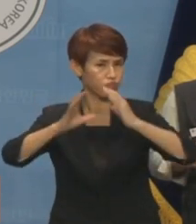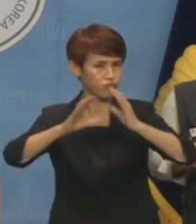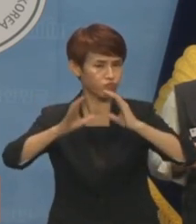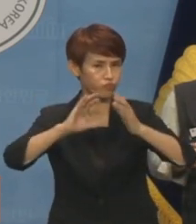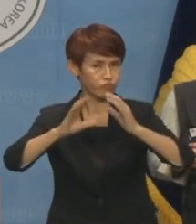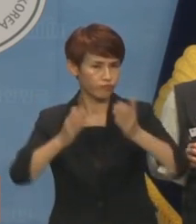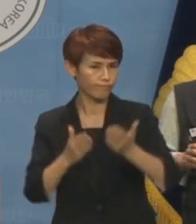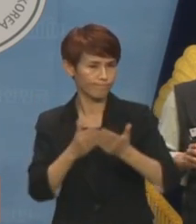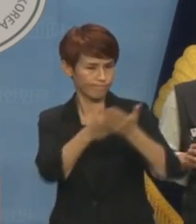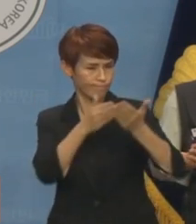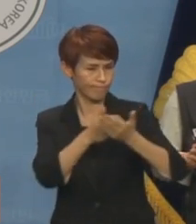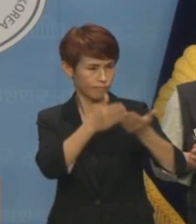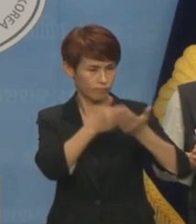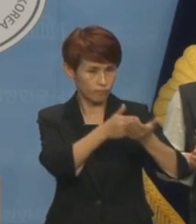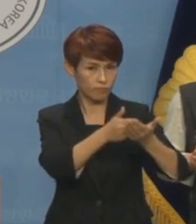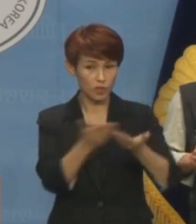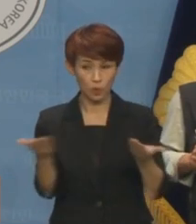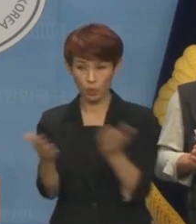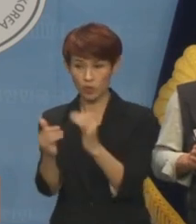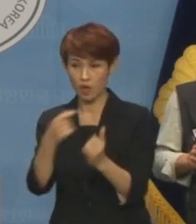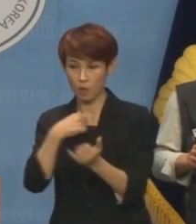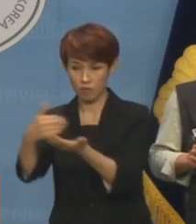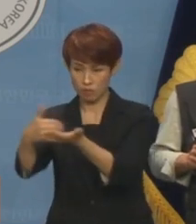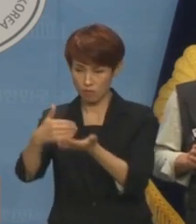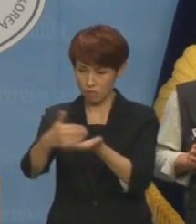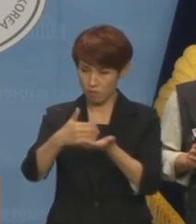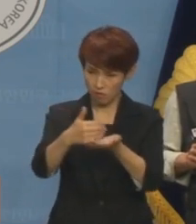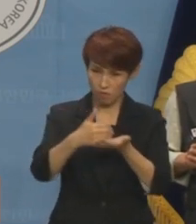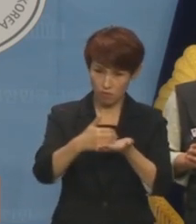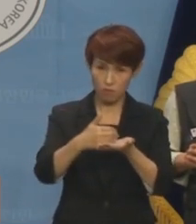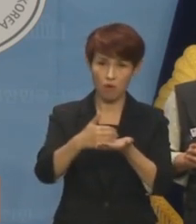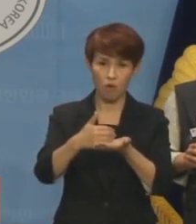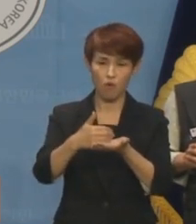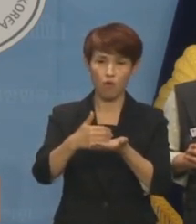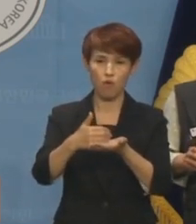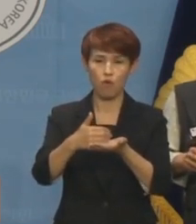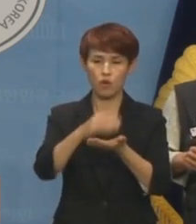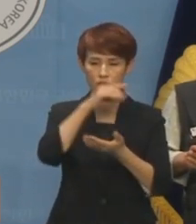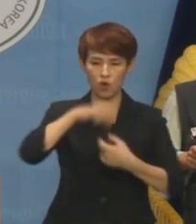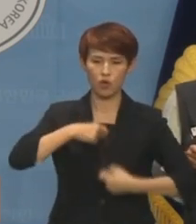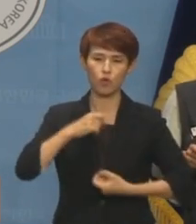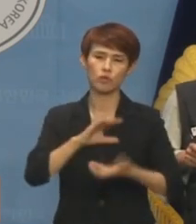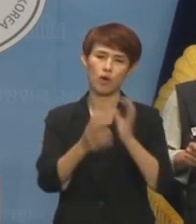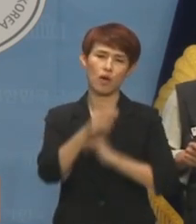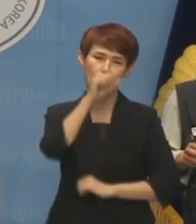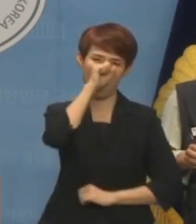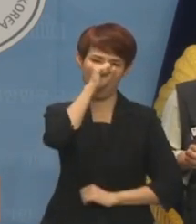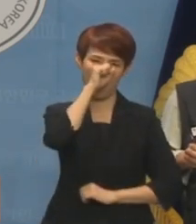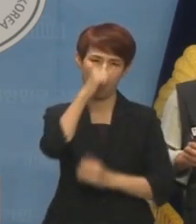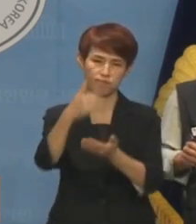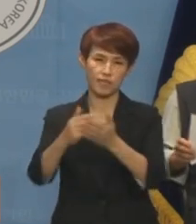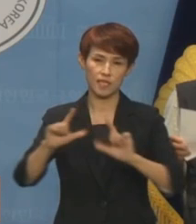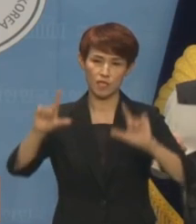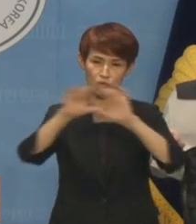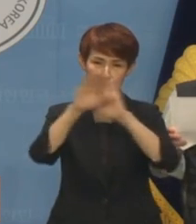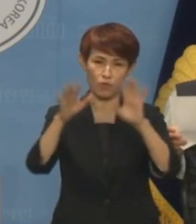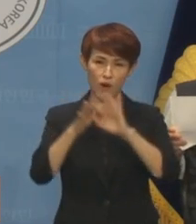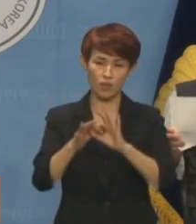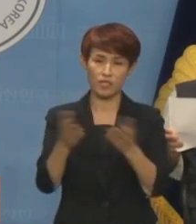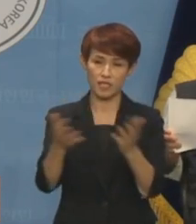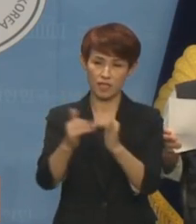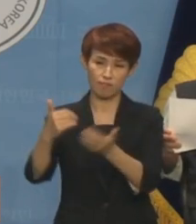제기되었던 현장 노동자들의 의견은 물론 정의로운 전환을 요구하는 기후운동 진영의